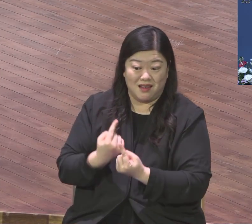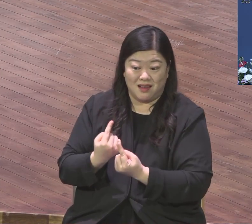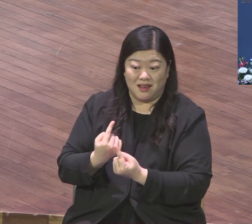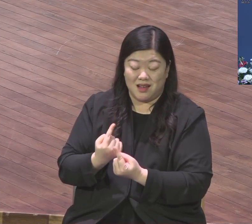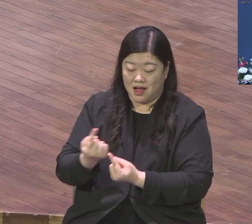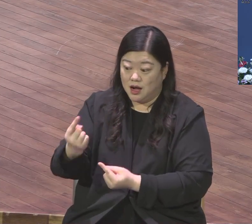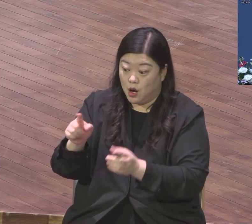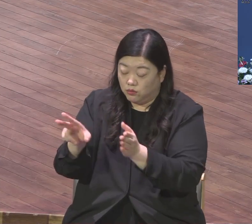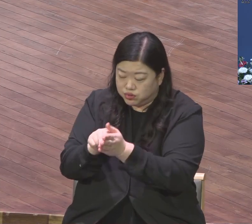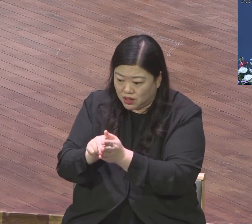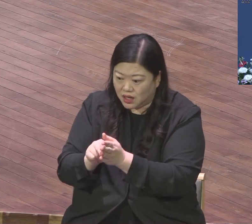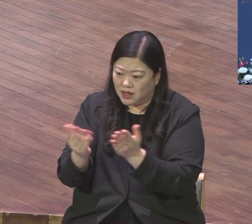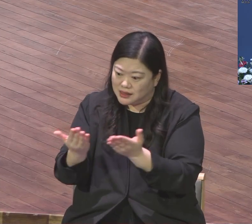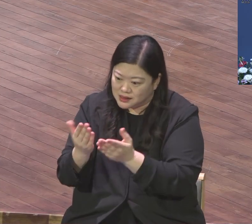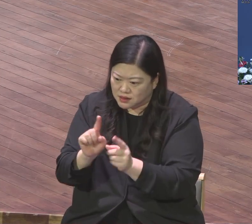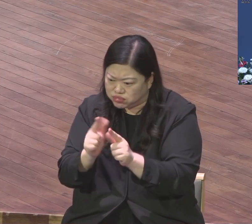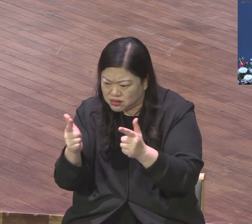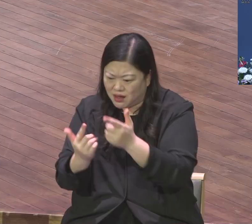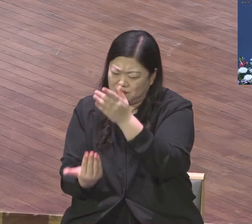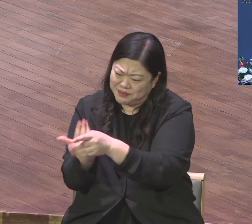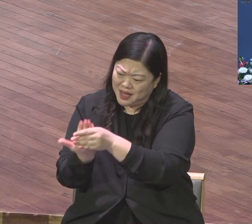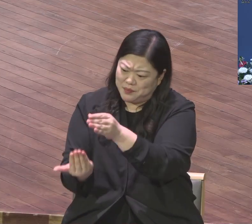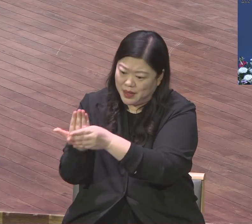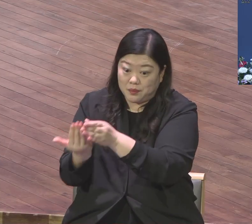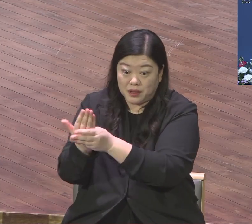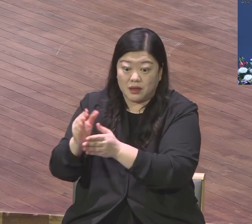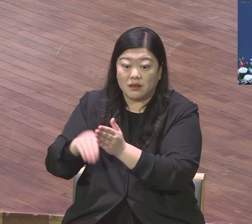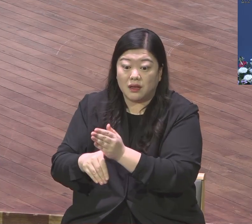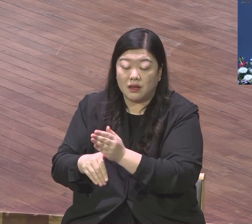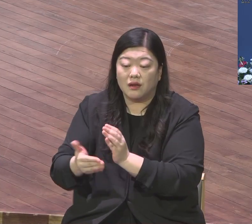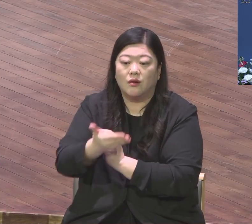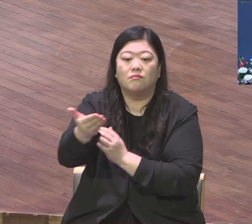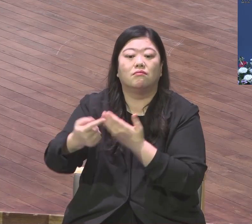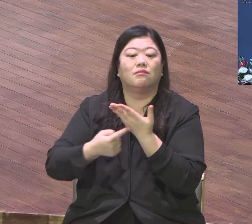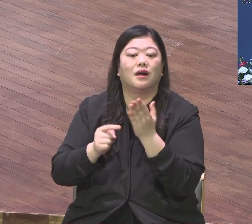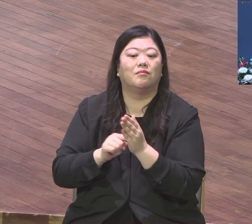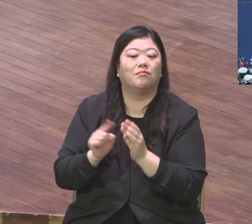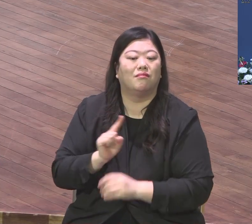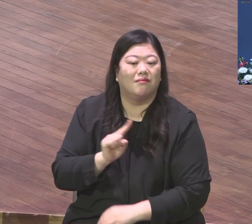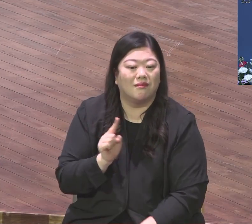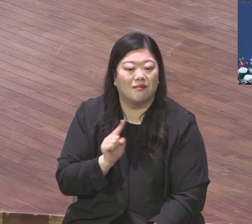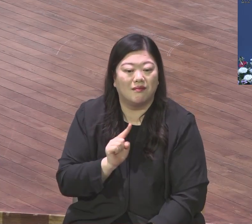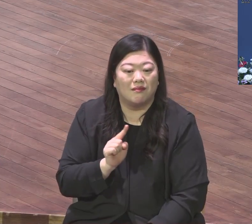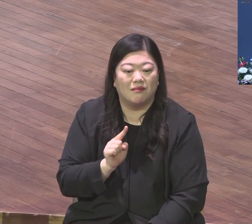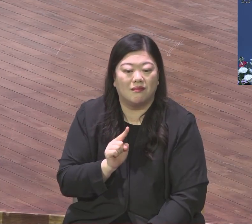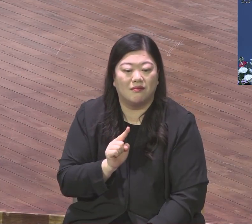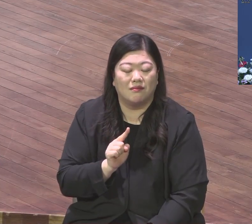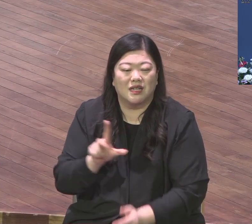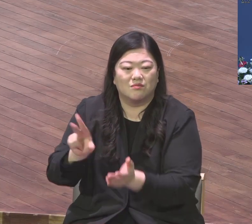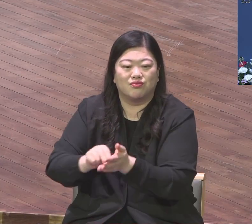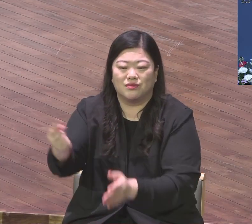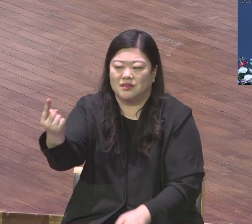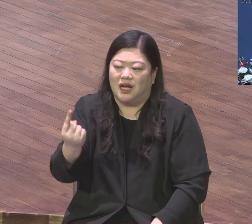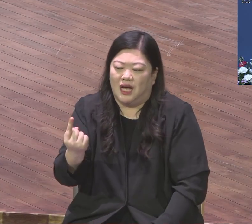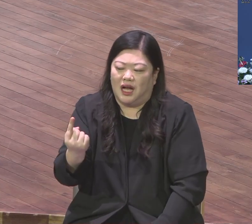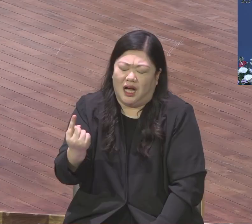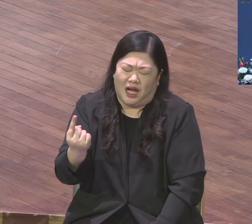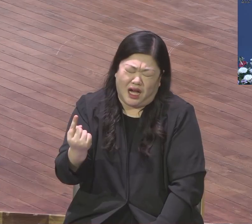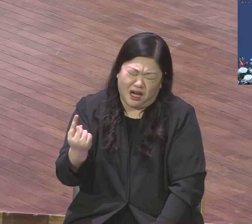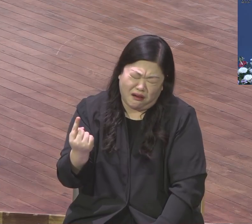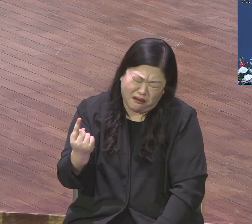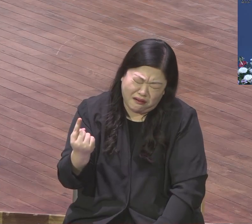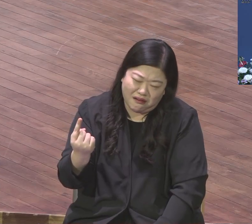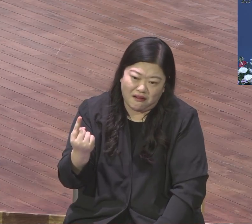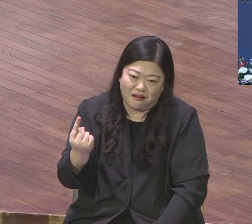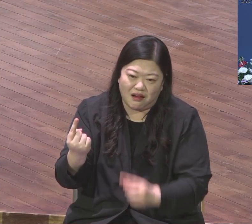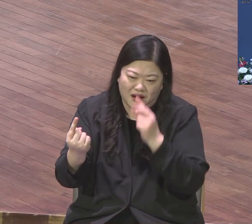이때 우리가 최우선적으로 어떤 자세를 가져야 되느냐? 문제가 사건이 닥쳤을